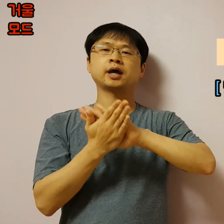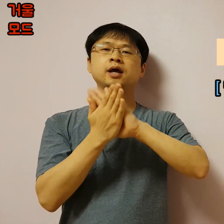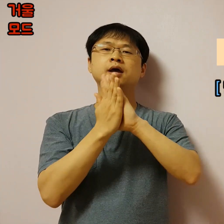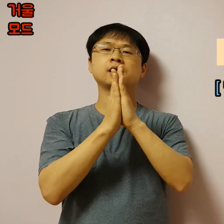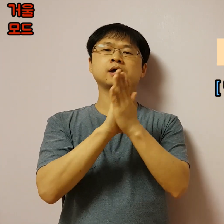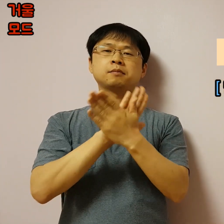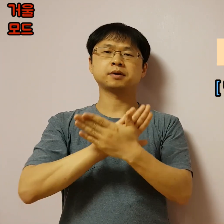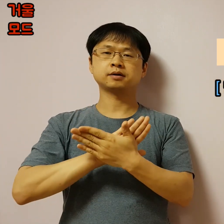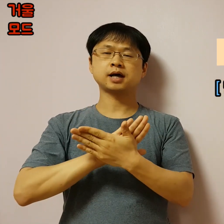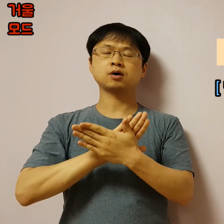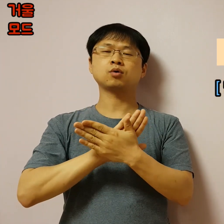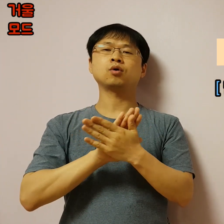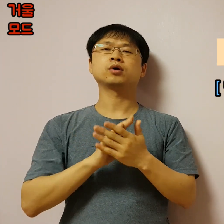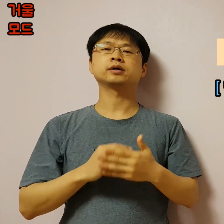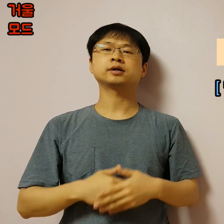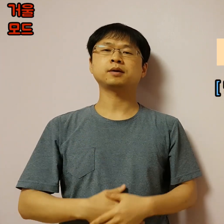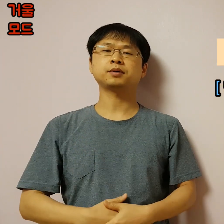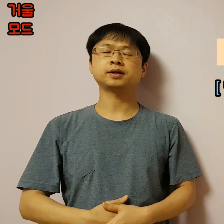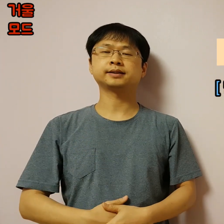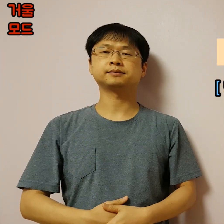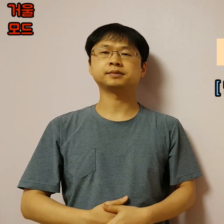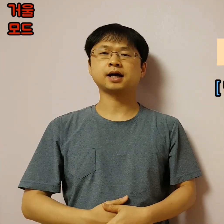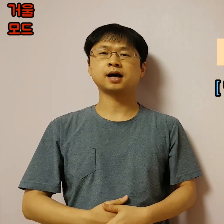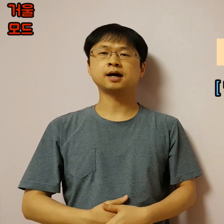어둡게 변하고 이렇게 표현하였습니다.